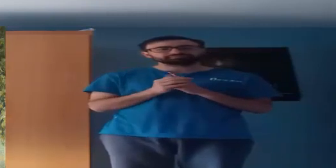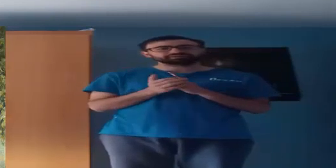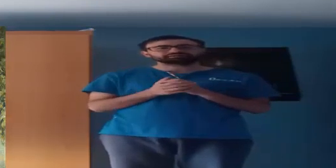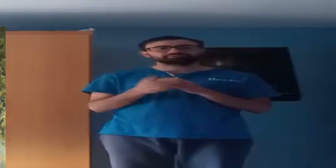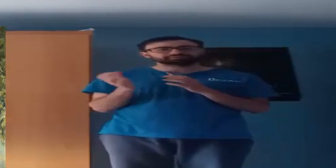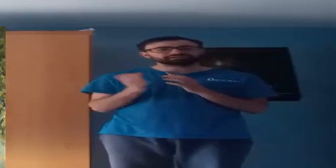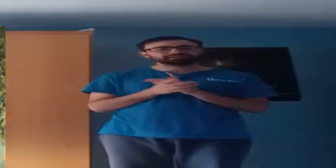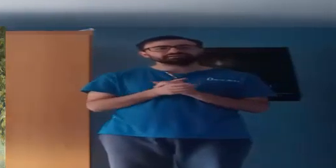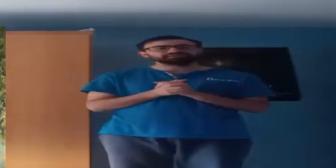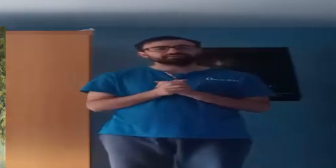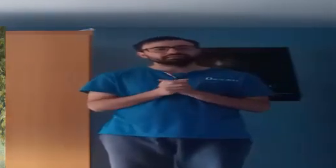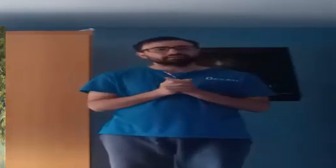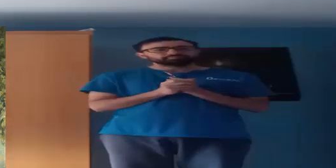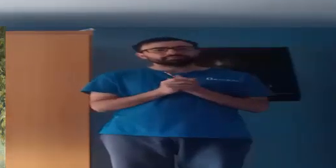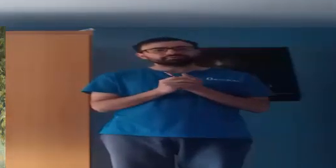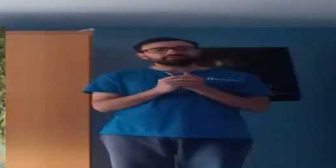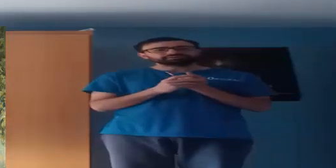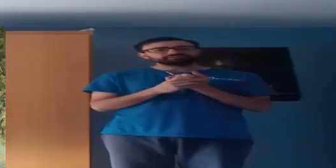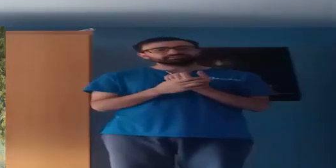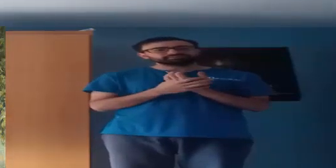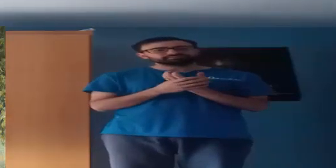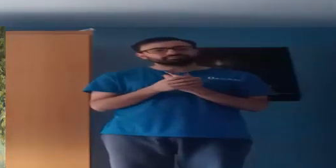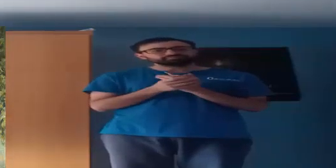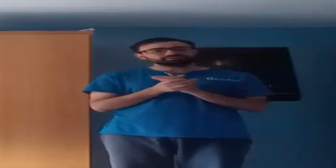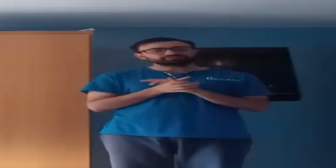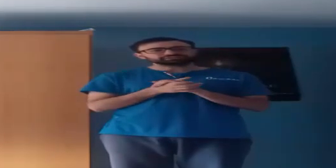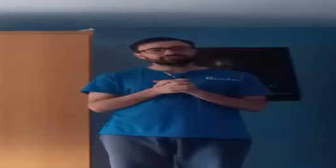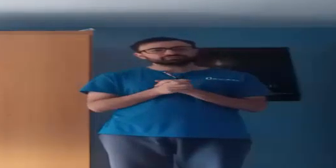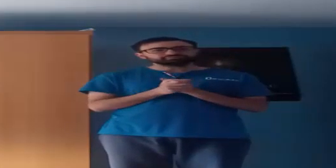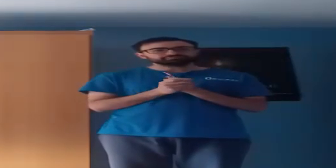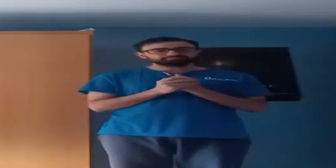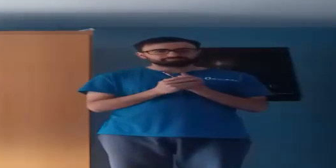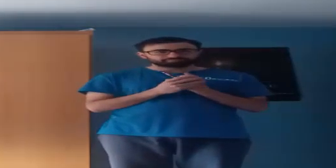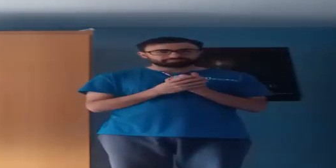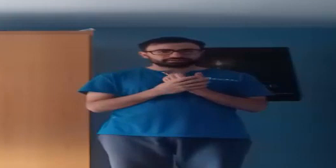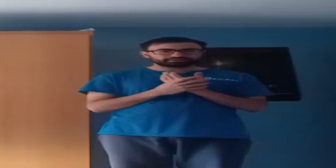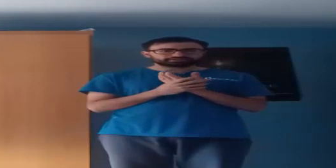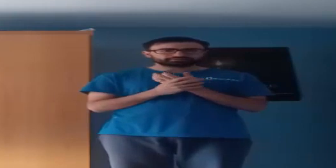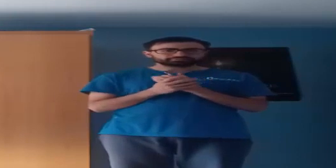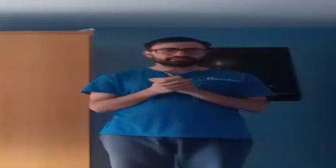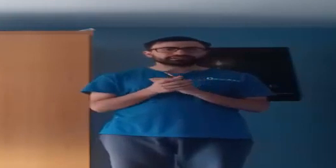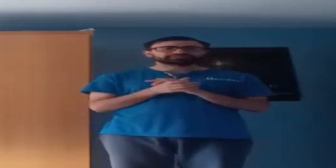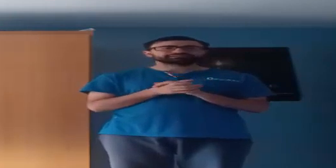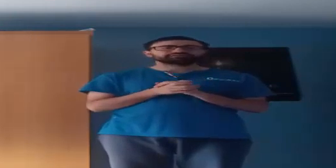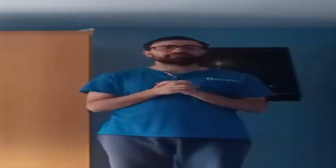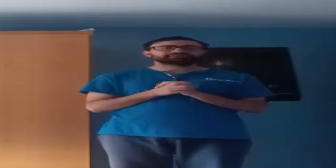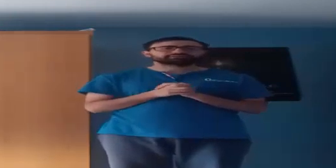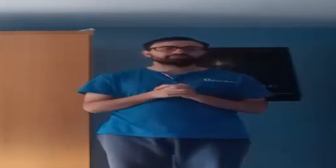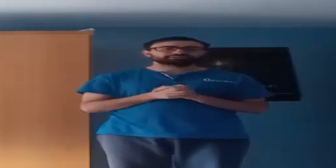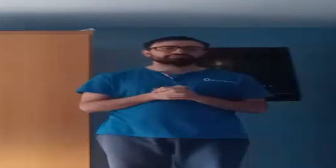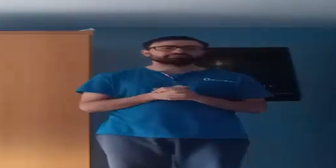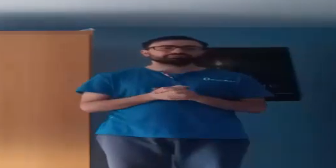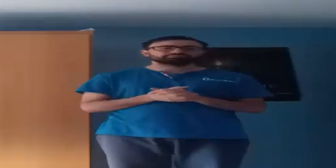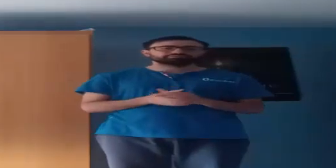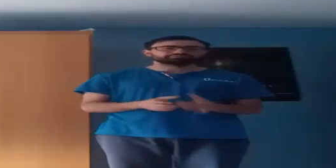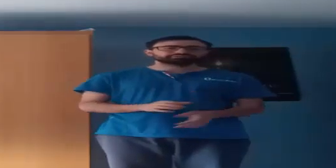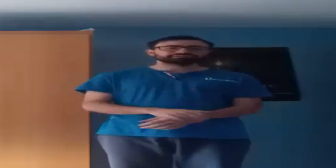a correr, pero en una ocasión, un día que estaba recogiendo flores